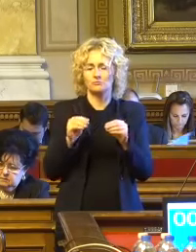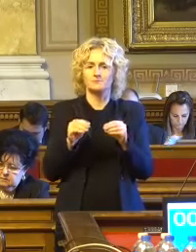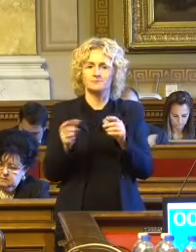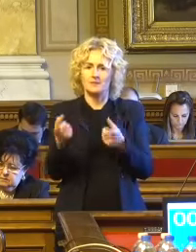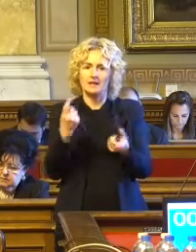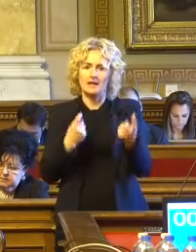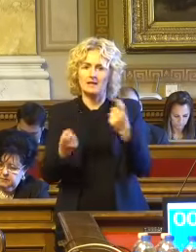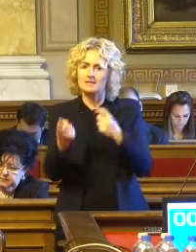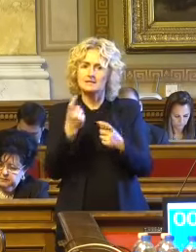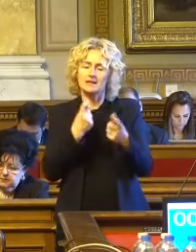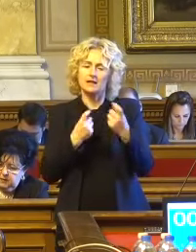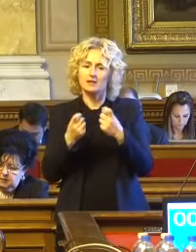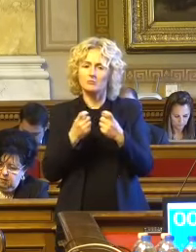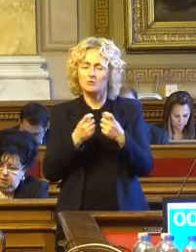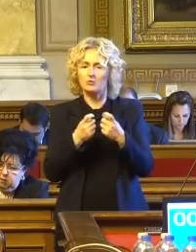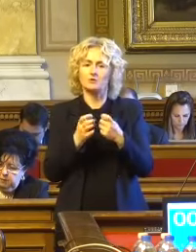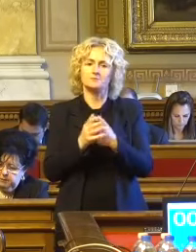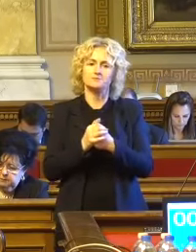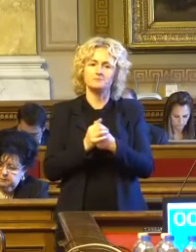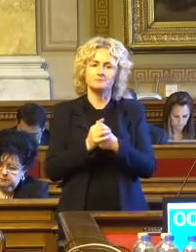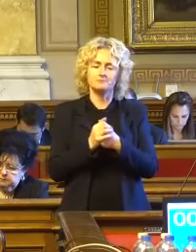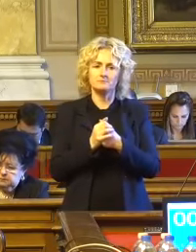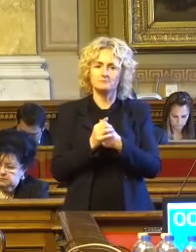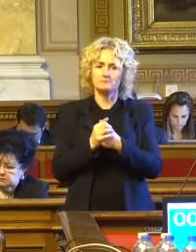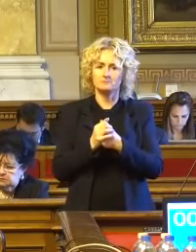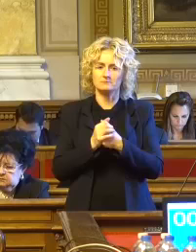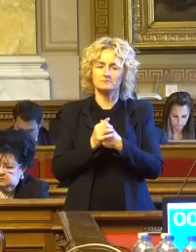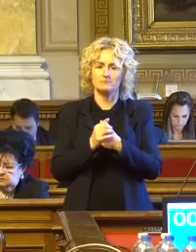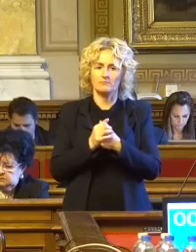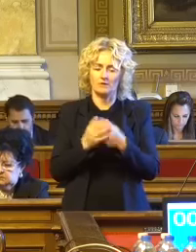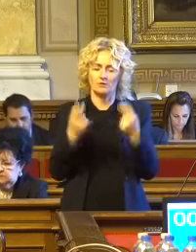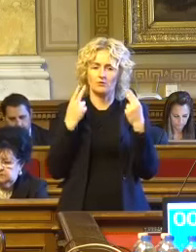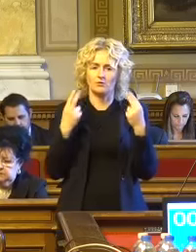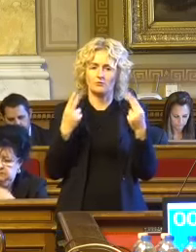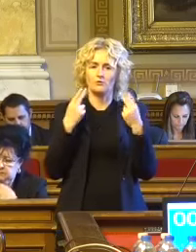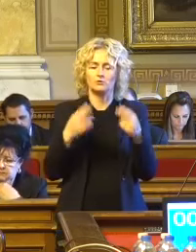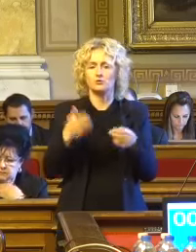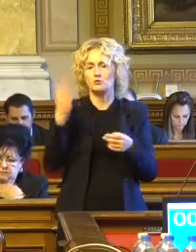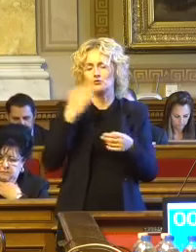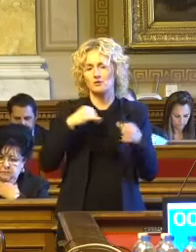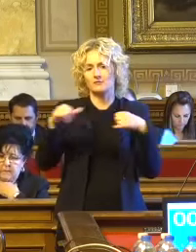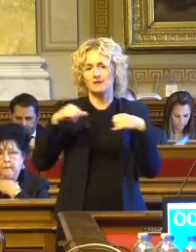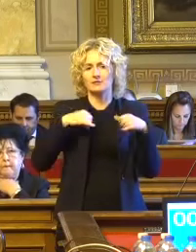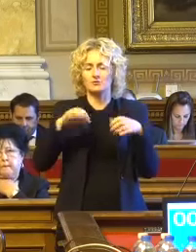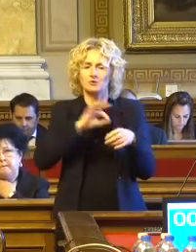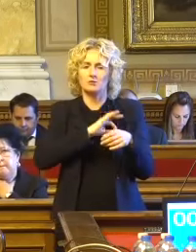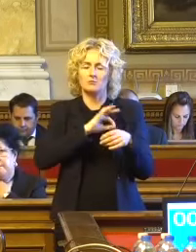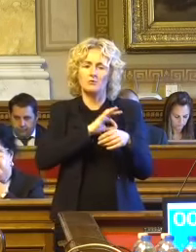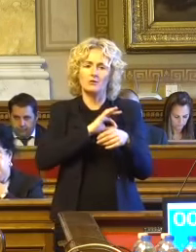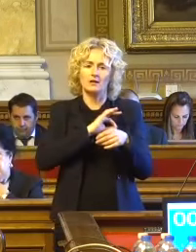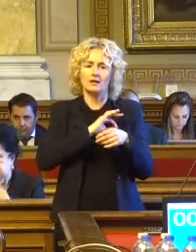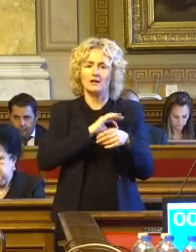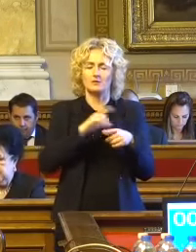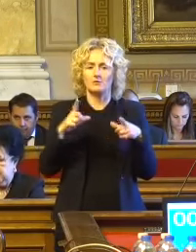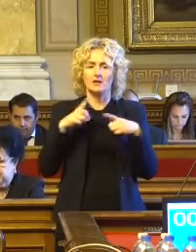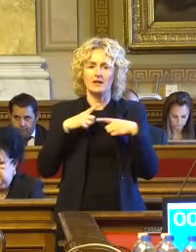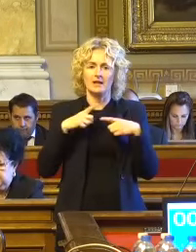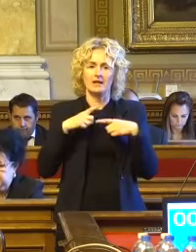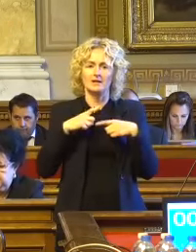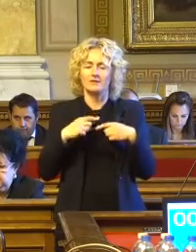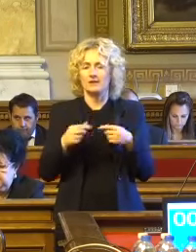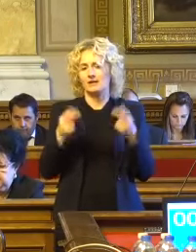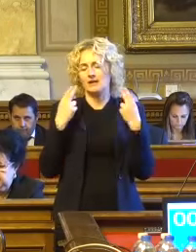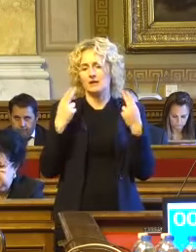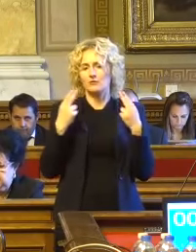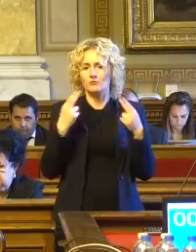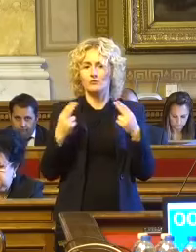de a minőség emelkedését is láthatóan a vásárhelyi polgárok elvárják. A második összevetésül környékbeli